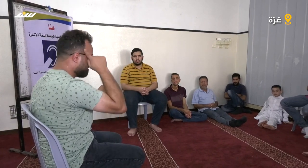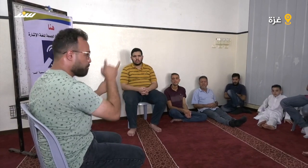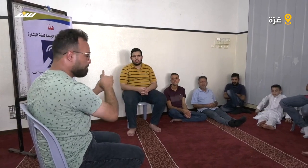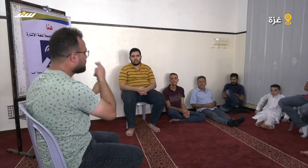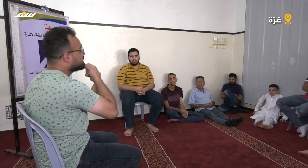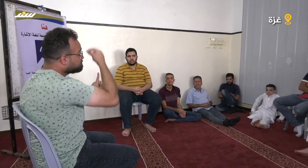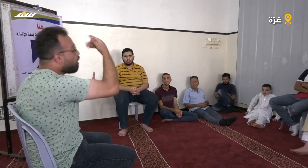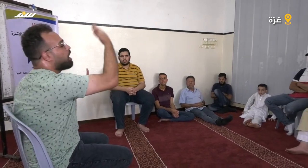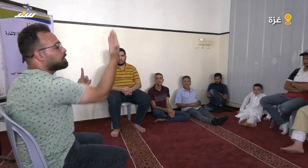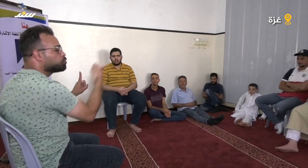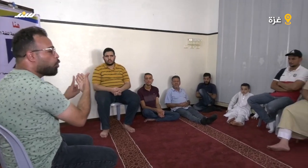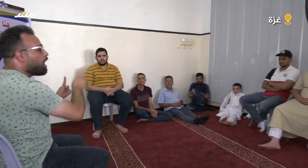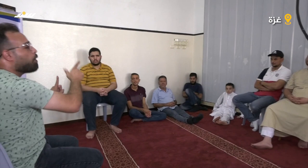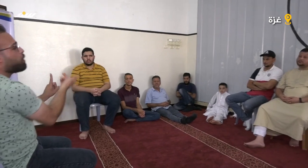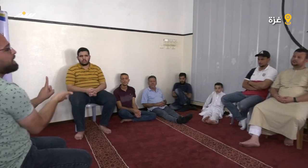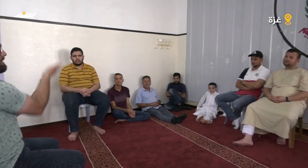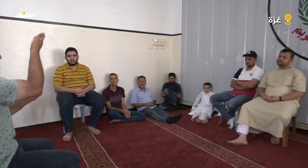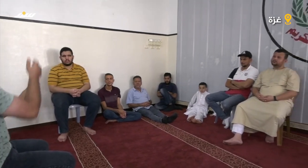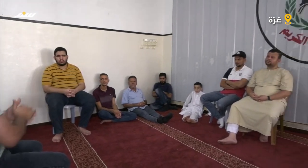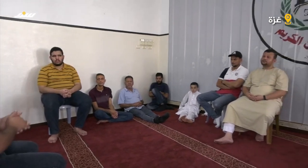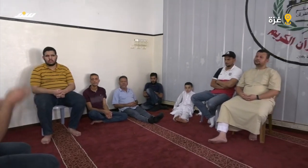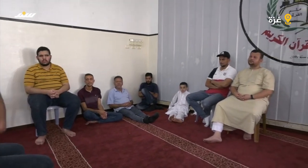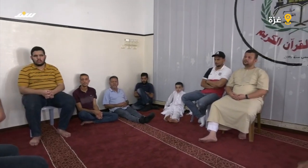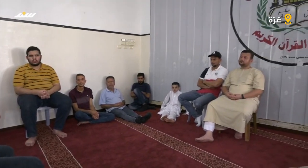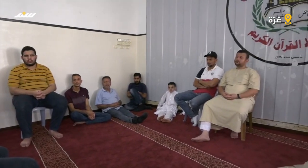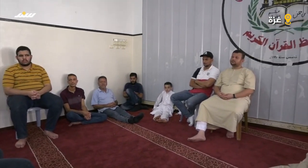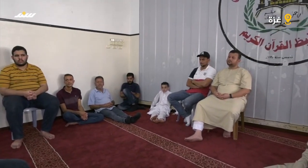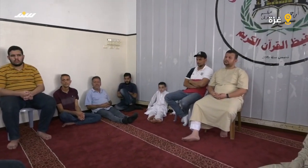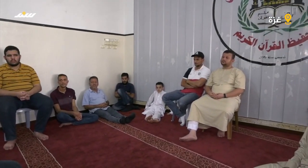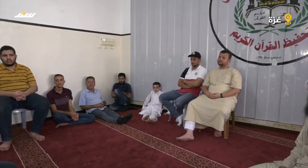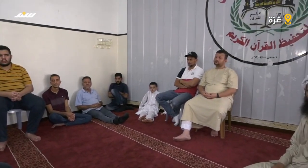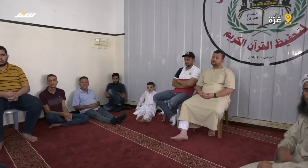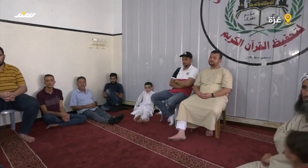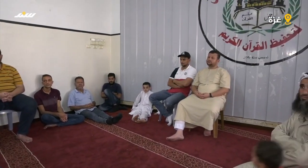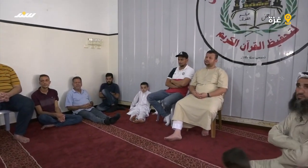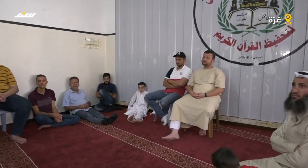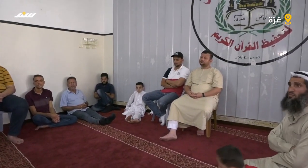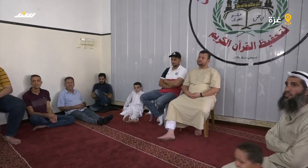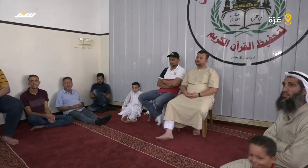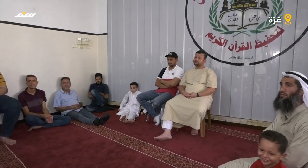إنهم لفي سكرتهم يعمهون، أي يقصد ربك